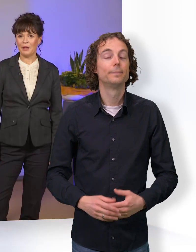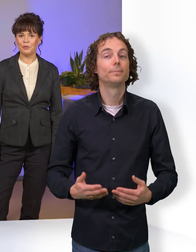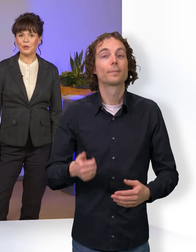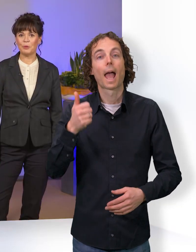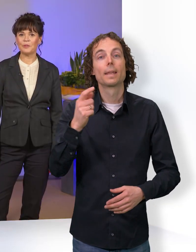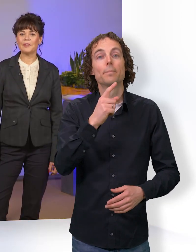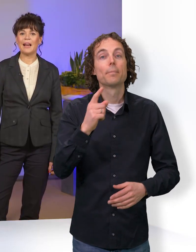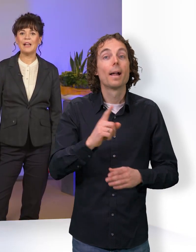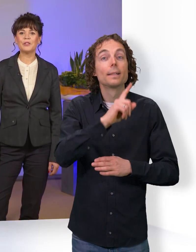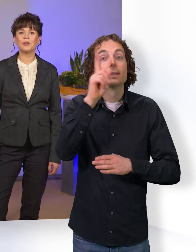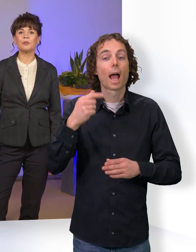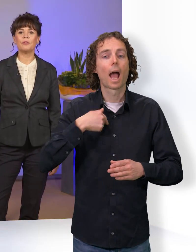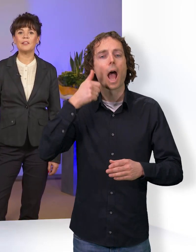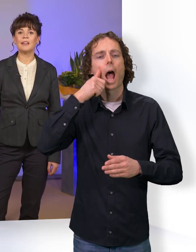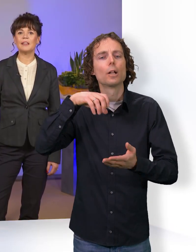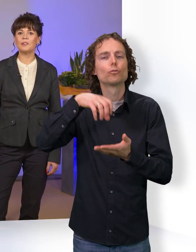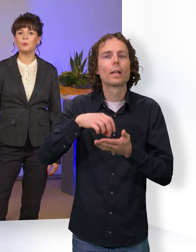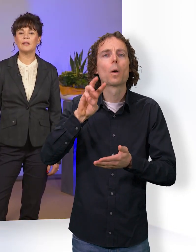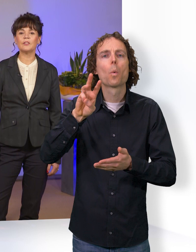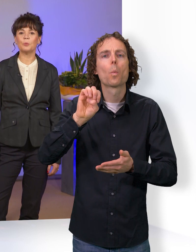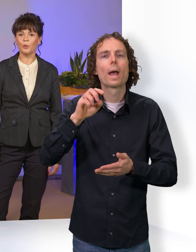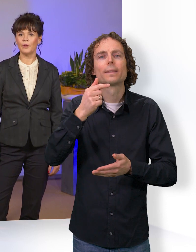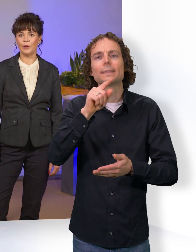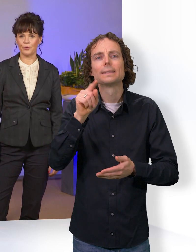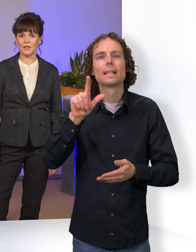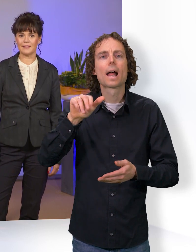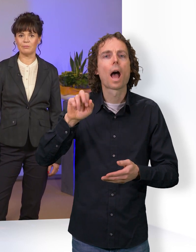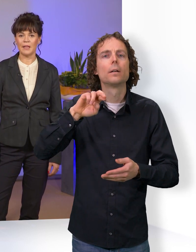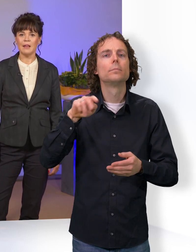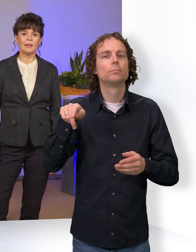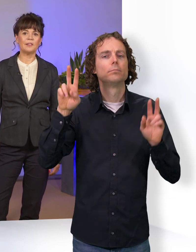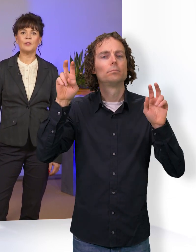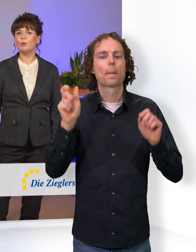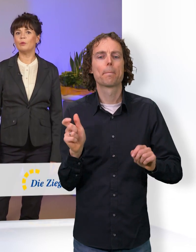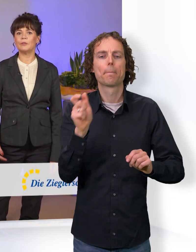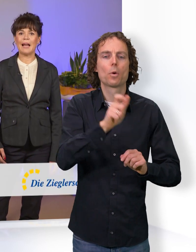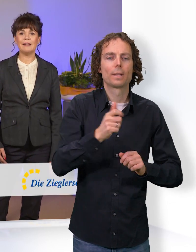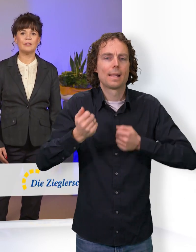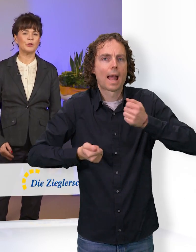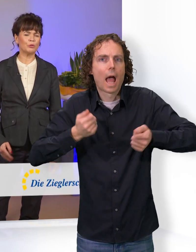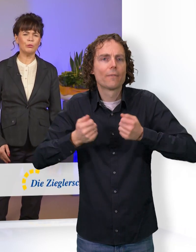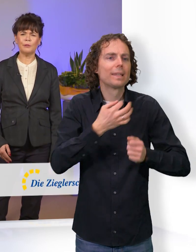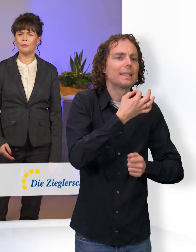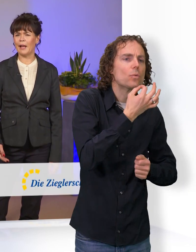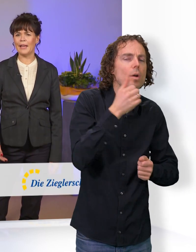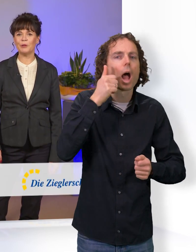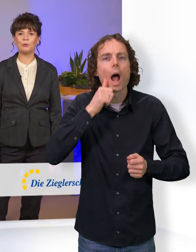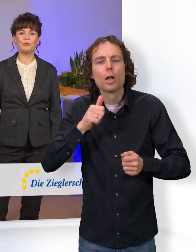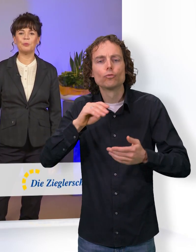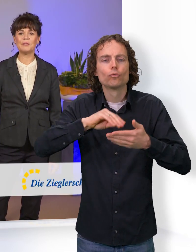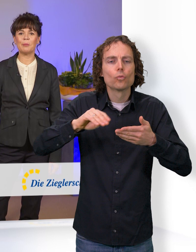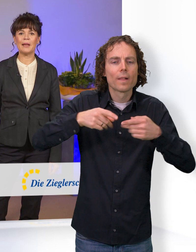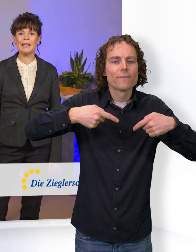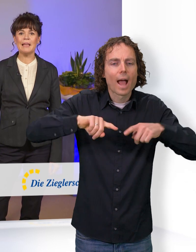Einmal im Jahr findet bei uns in der Altstadt von Wetzlar der sogenannte Brückenlauf statt. Da sind Jung und Alt, Schulen, Vereine